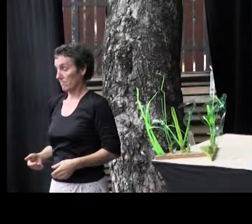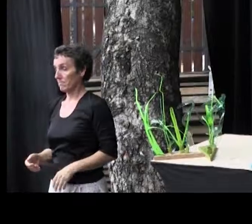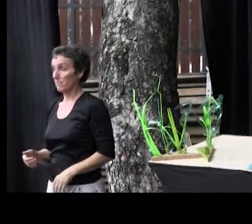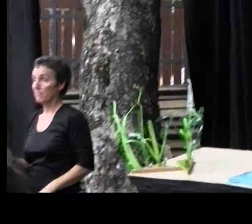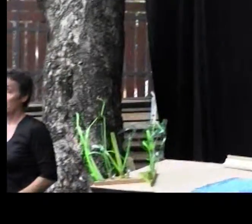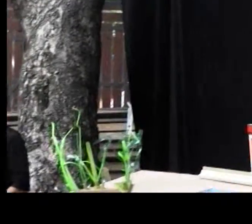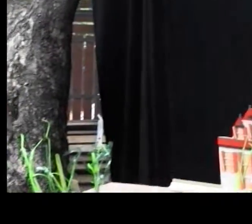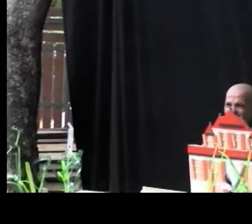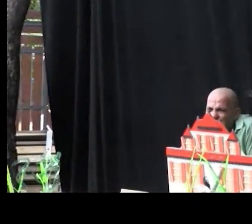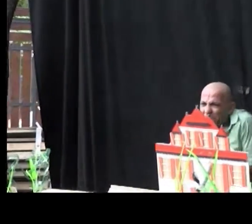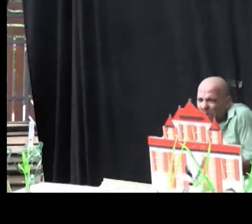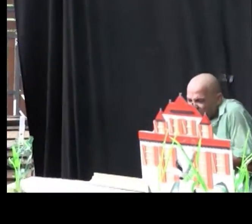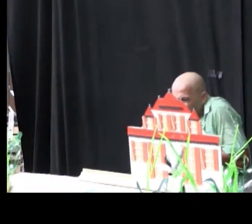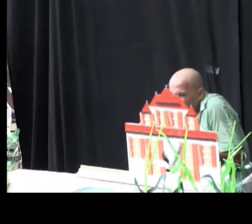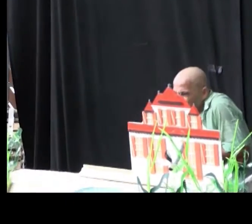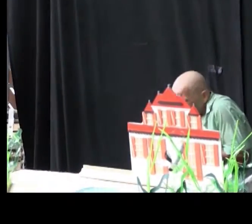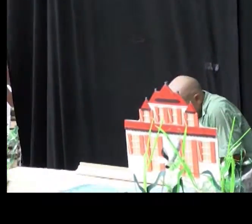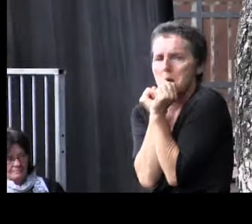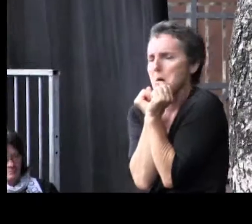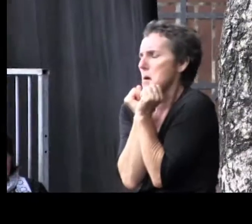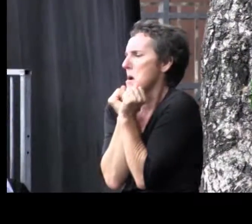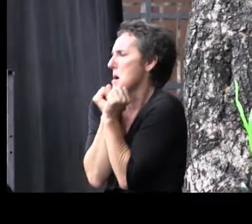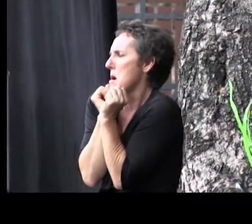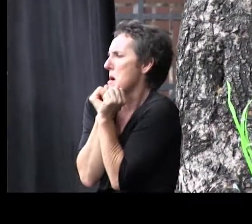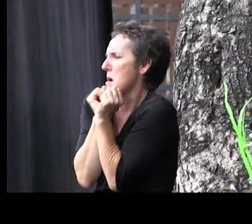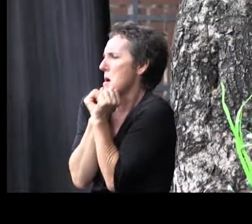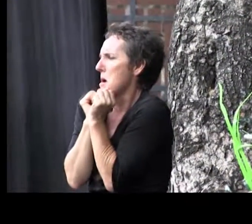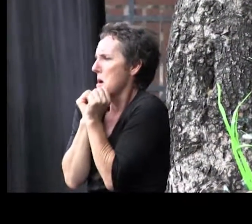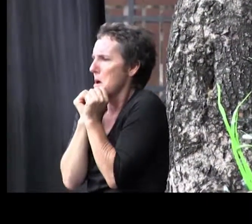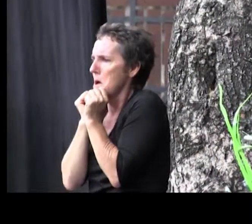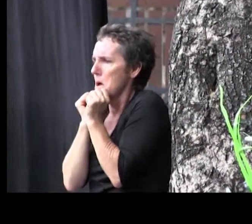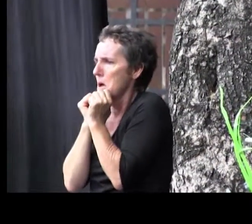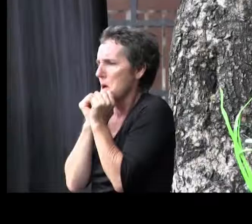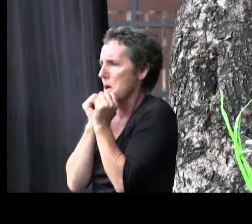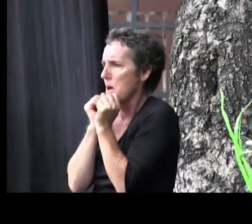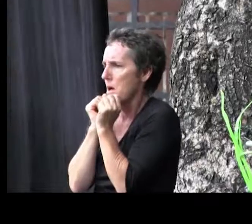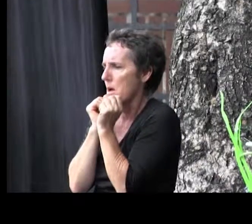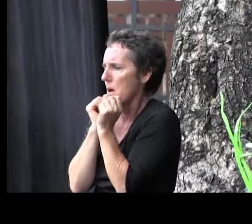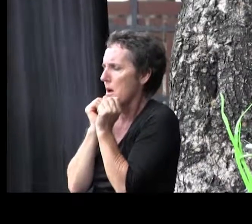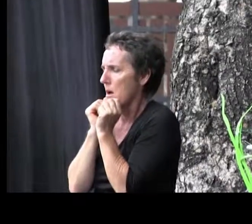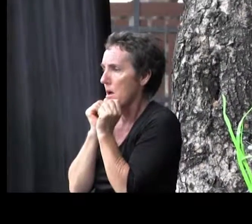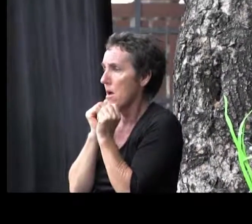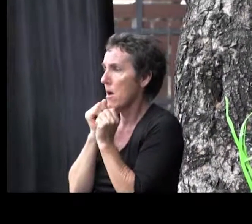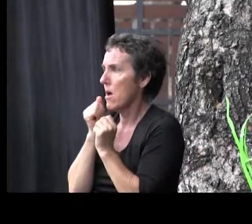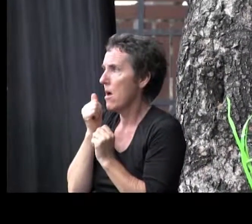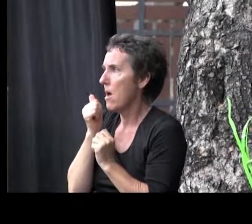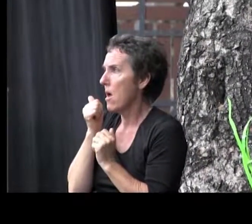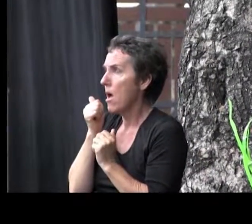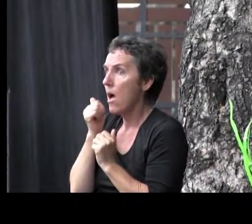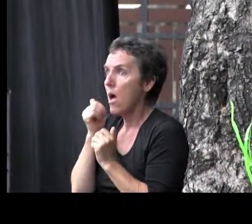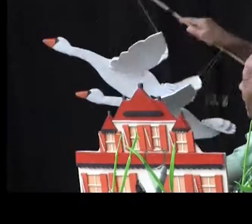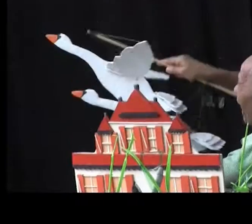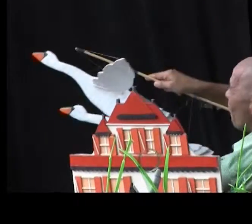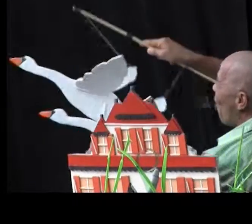commence crédit. Un beau soir, il a vu des grands oiseaux